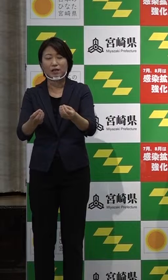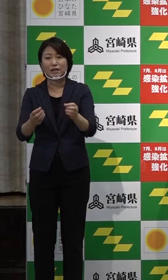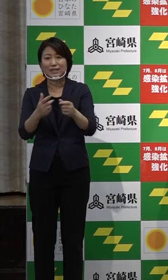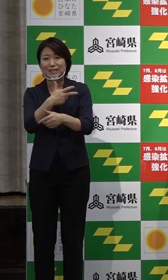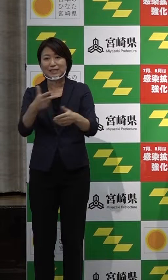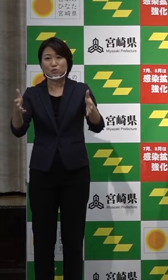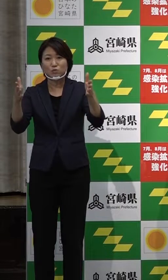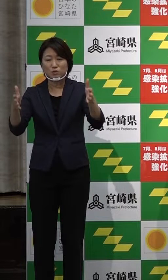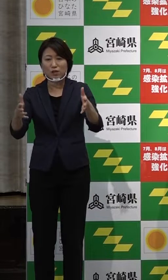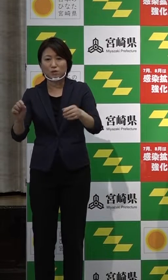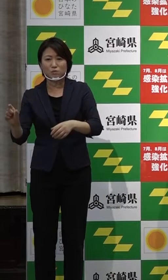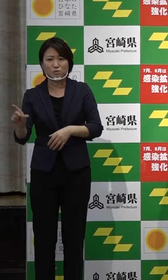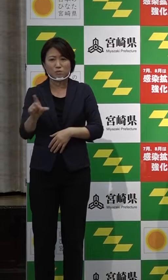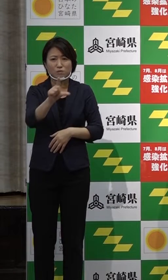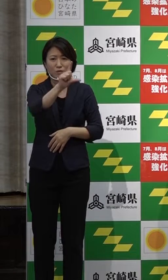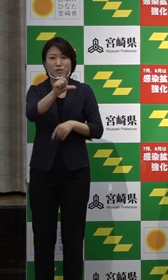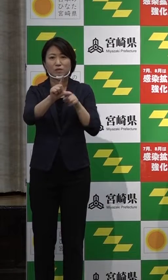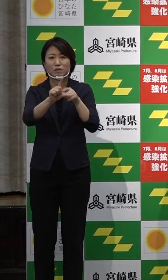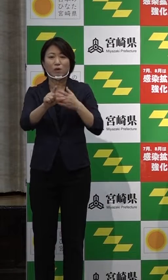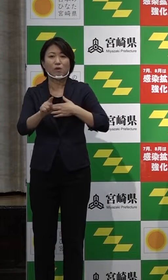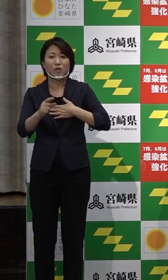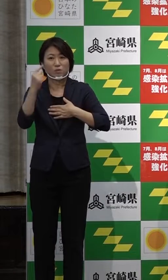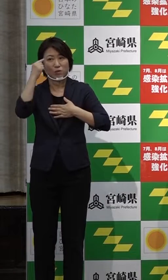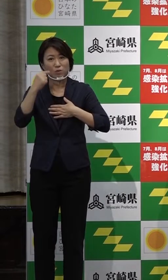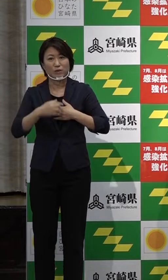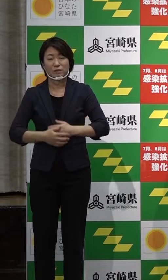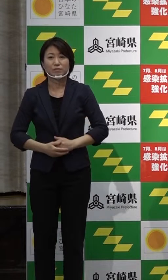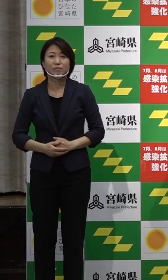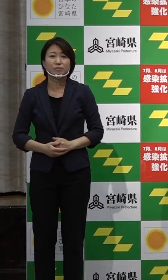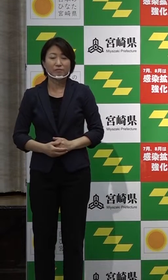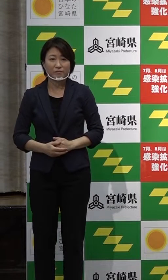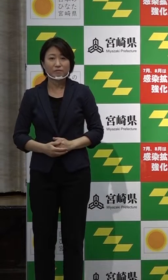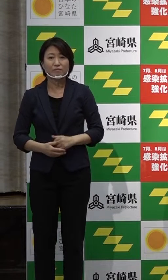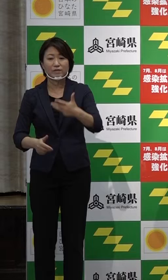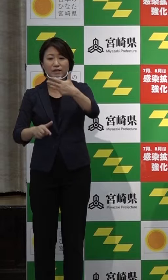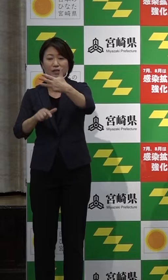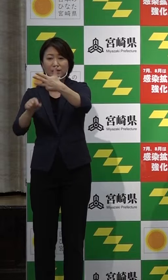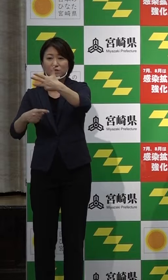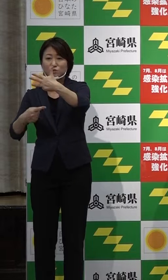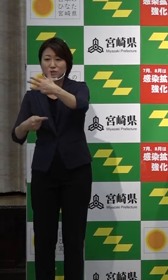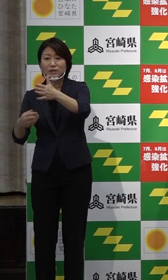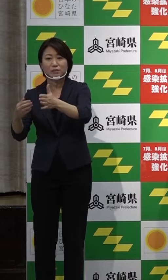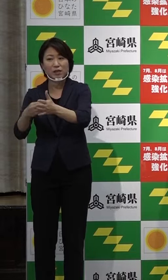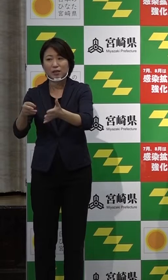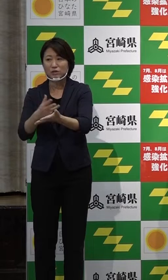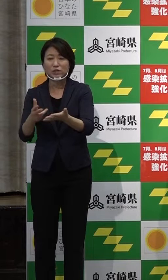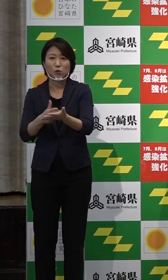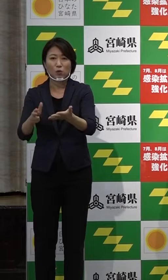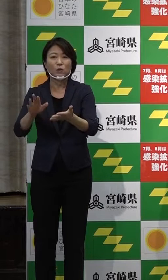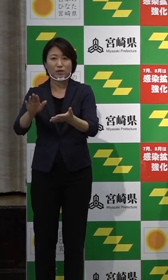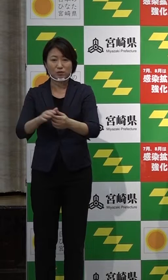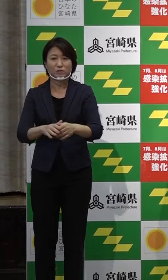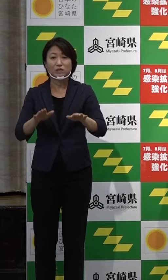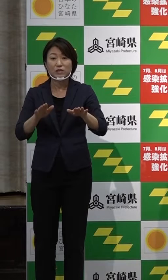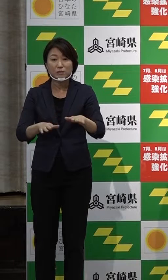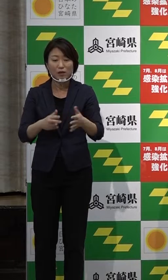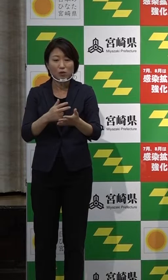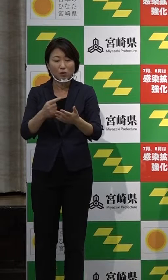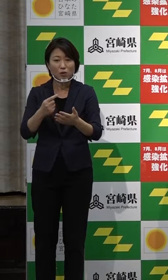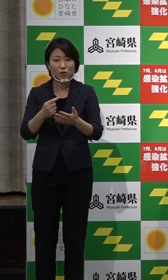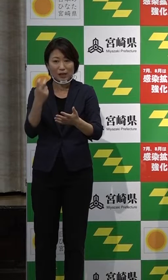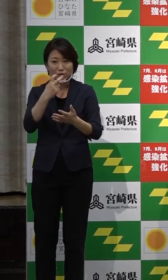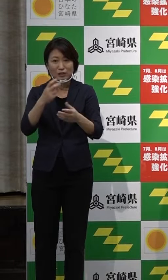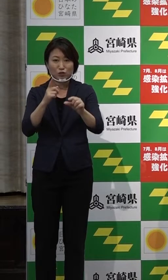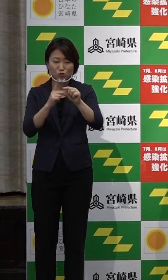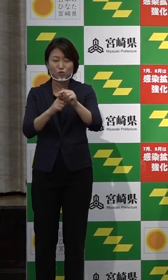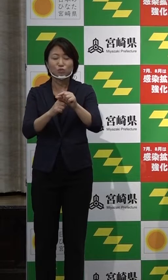く増えているというのを見て取っていただけようかと思います。これは8月1日までありますが、手元の数字では今全国